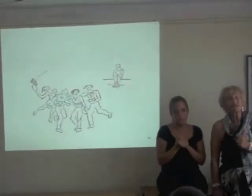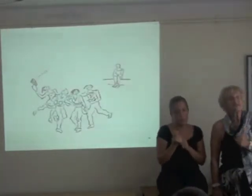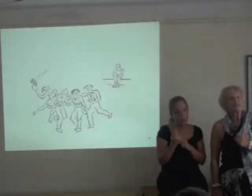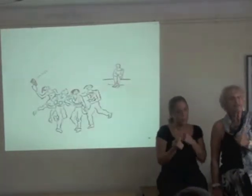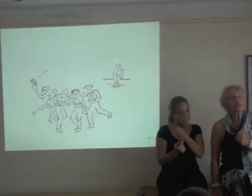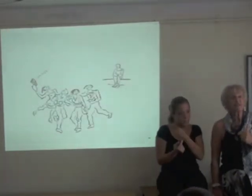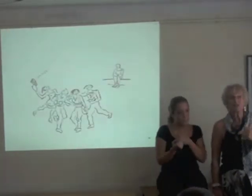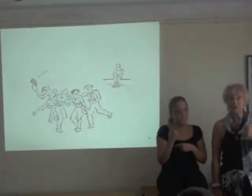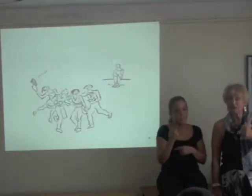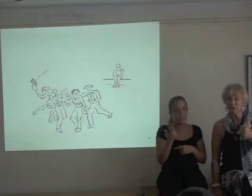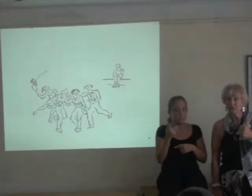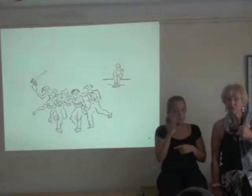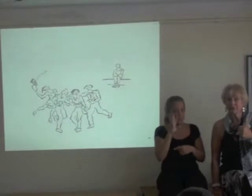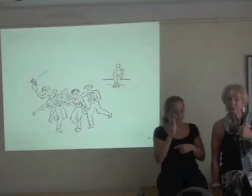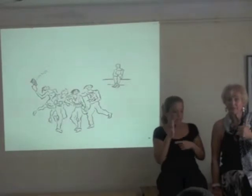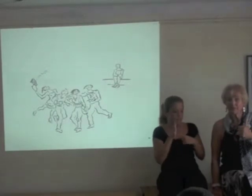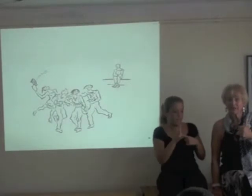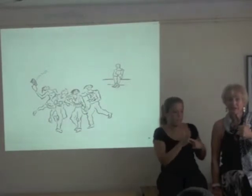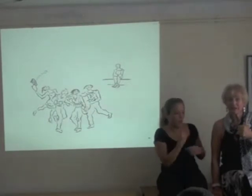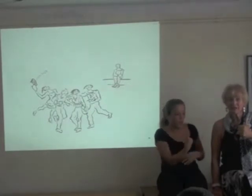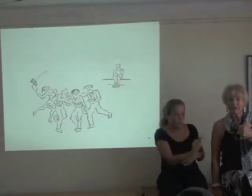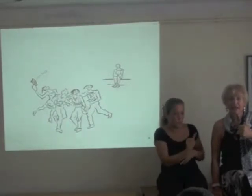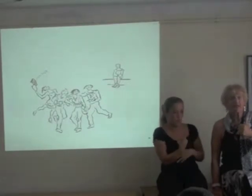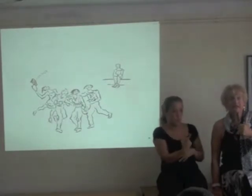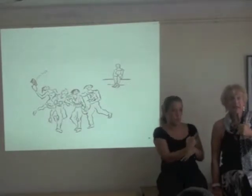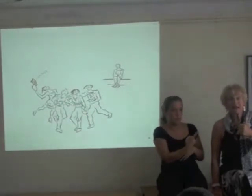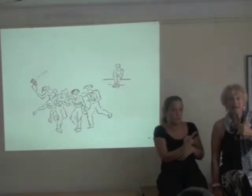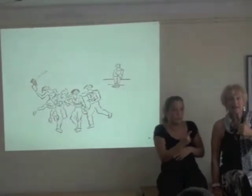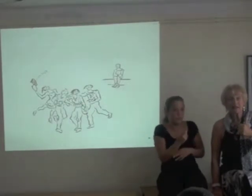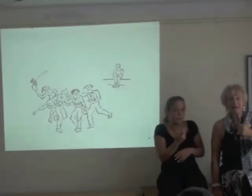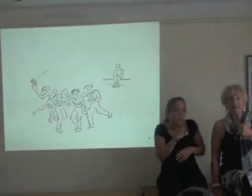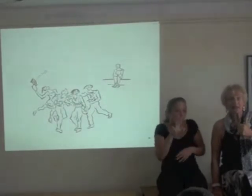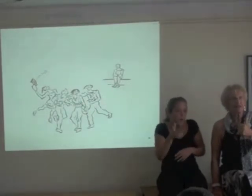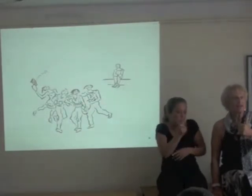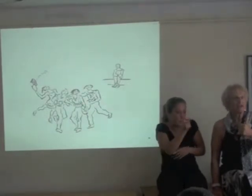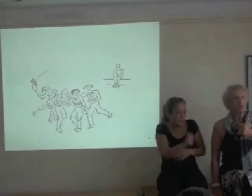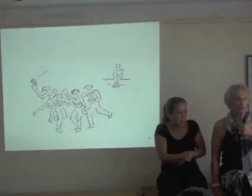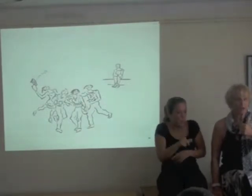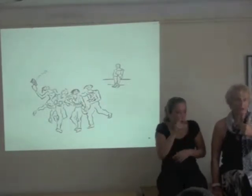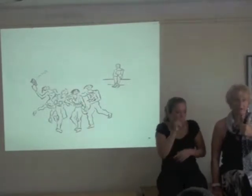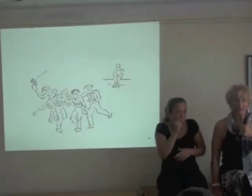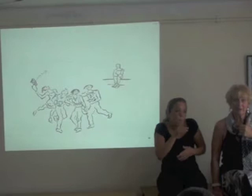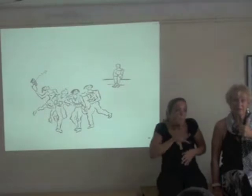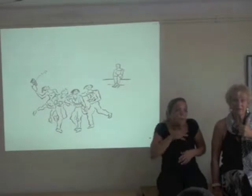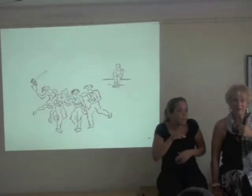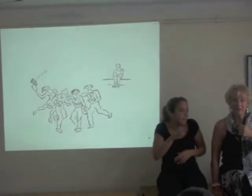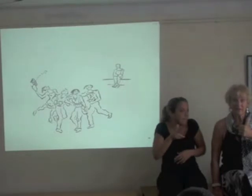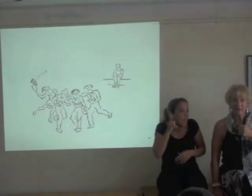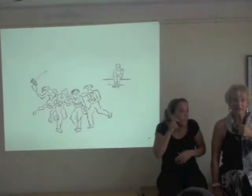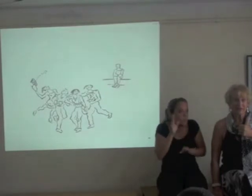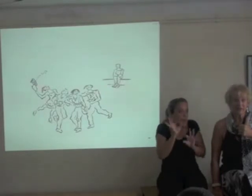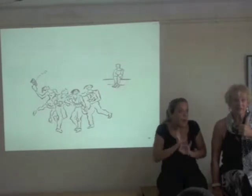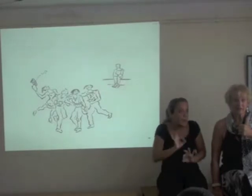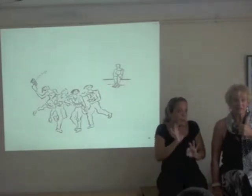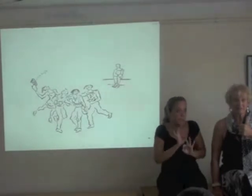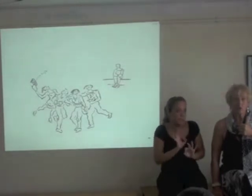Este se siente excluido. Tal vez es alguien que no oye